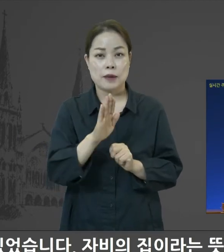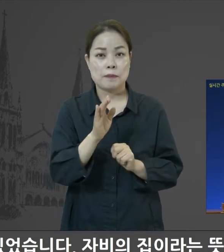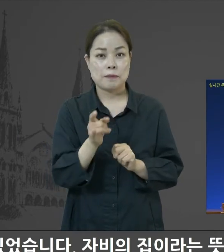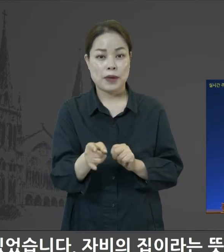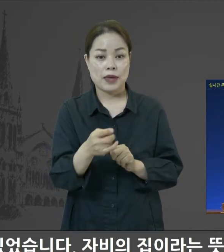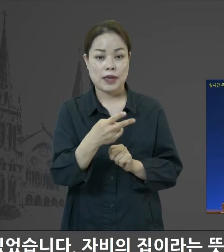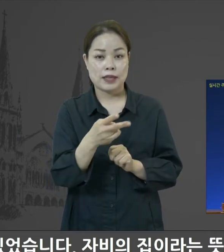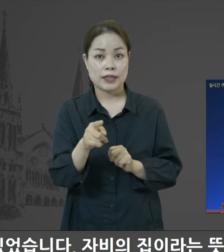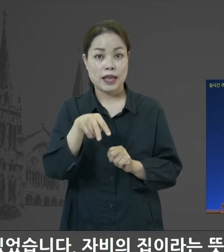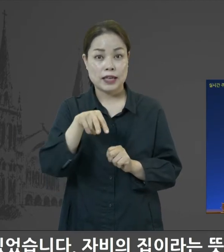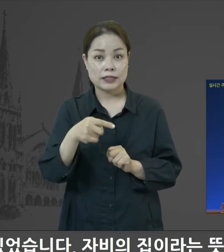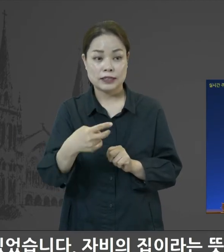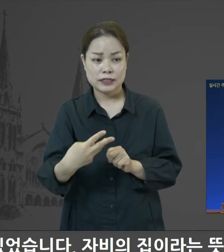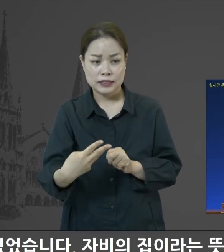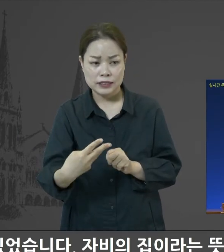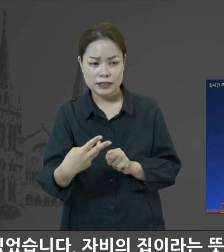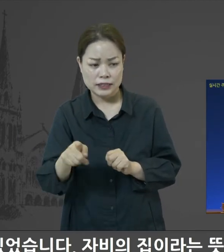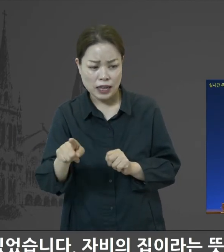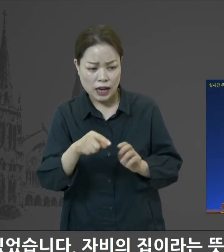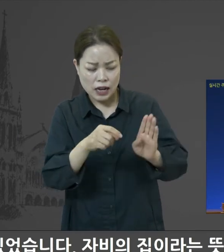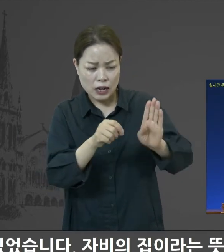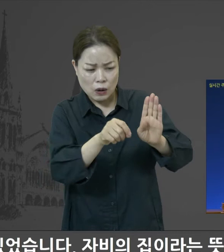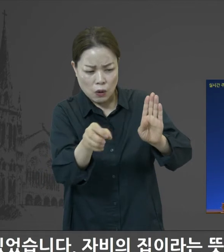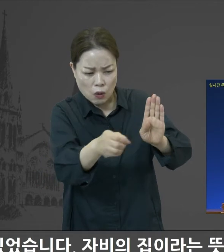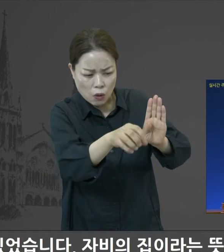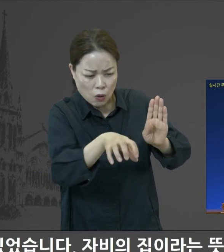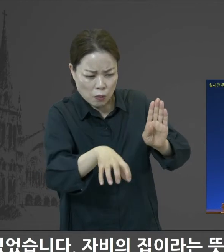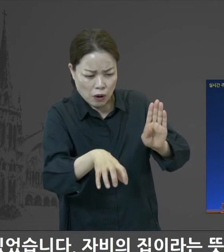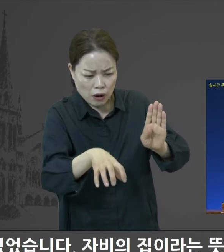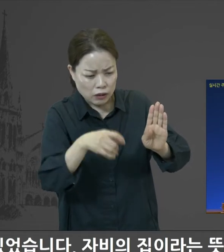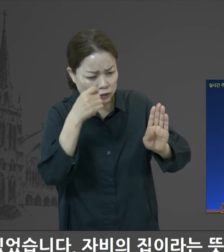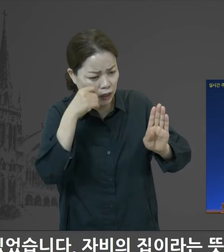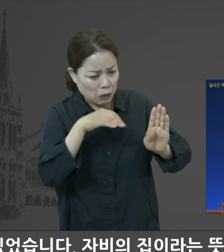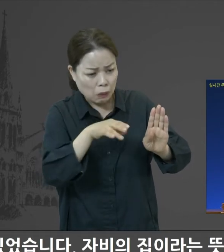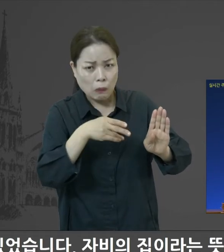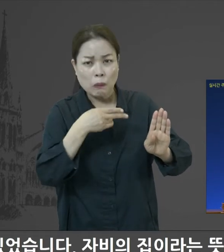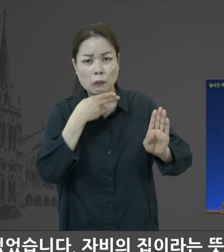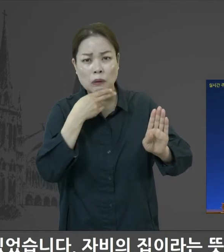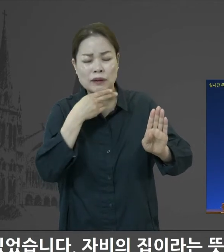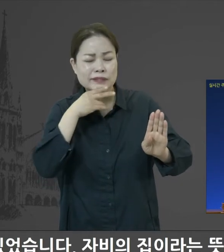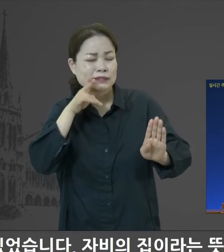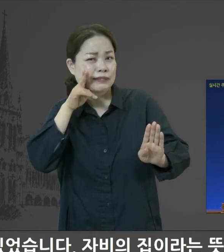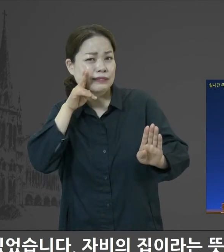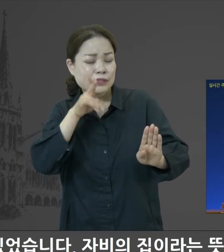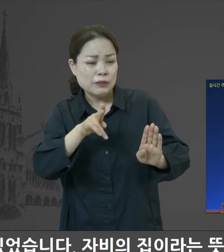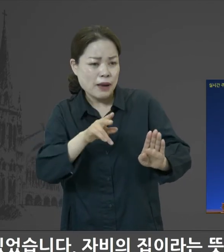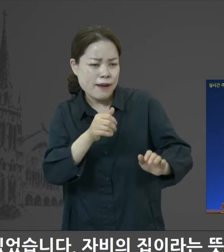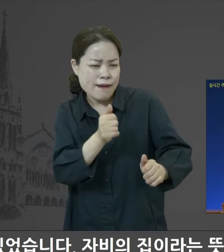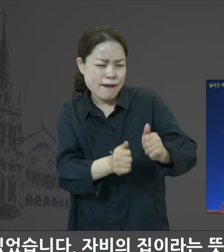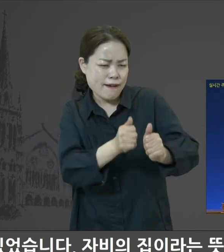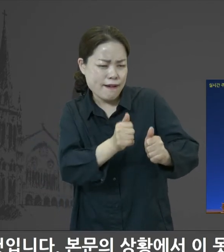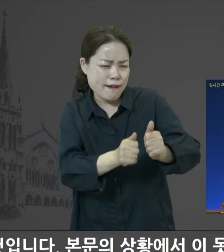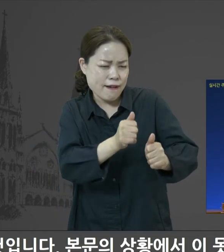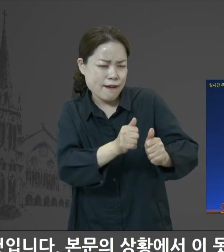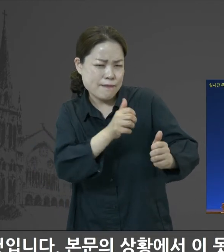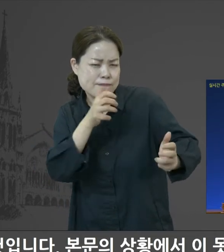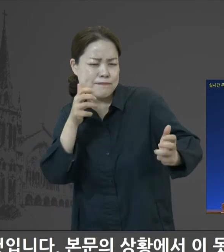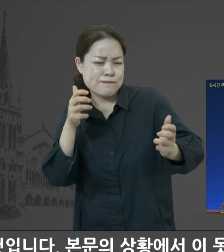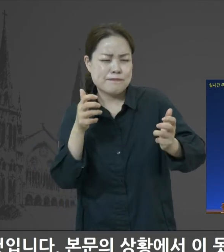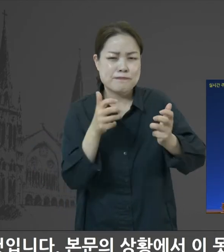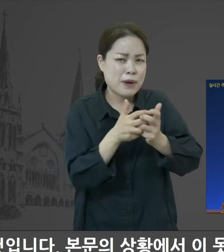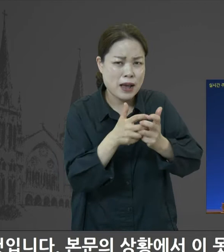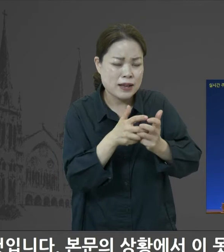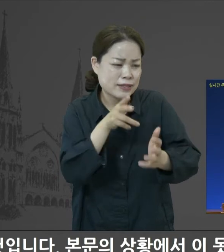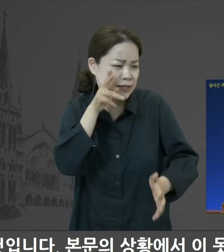베데스다 연못에서는 자비를 찾아보기 어렵습니다. 치열한 몸싸움과 경쟁이 가득한